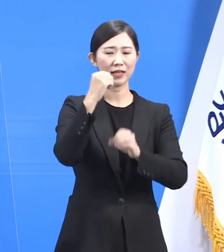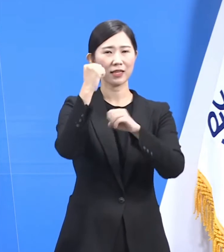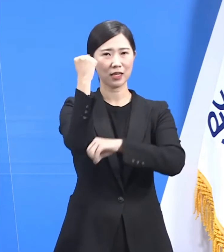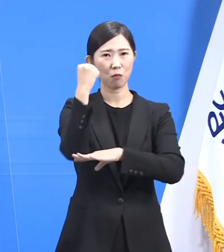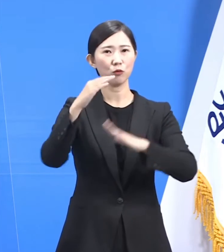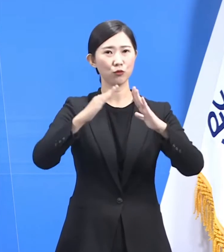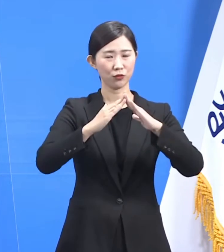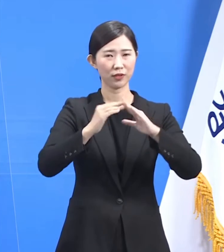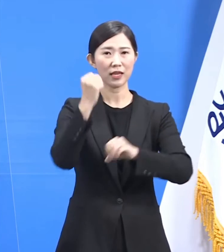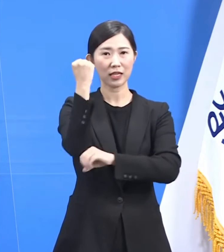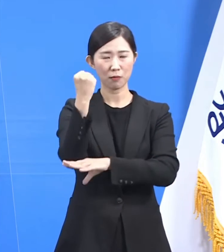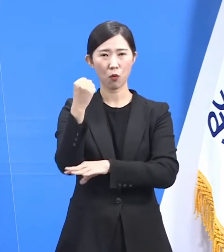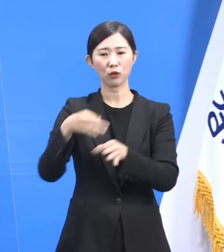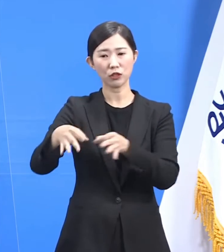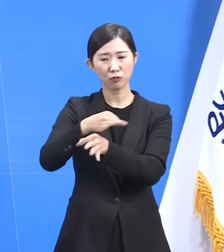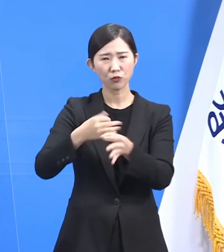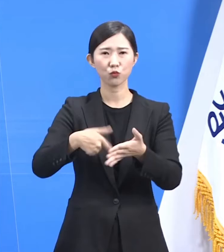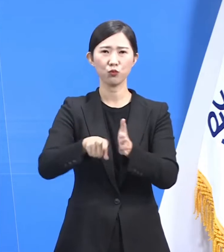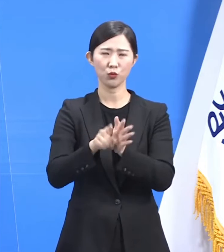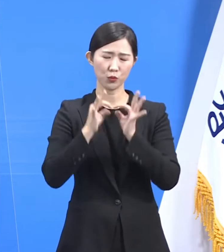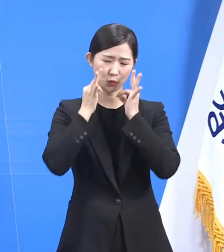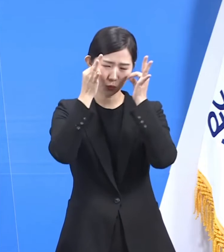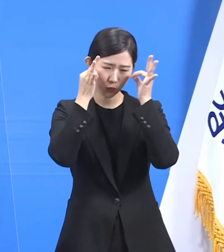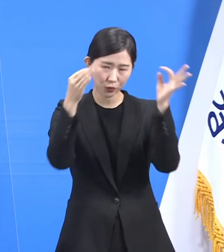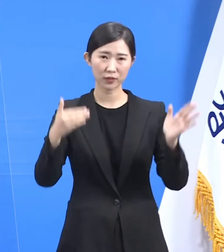기본금융 도입에도 심혈을 기울여 왔습니다.